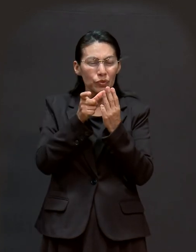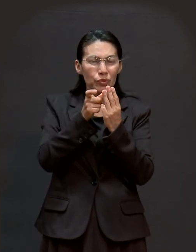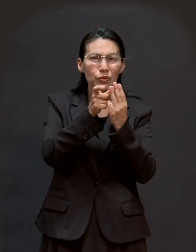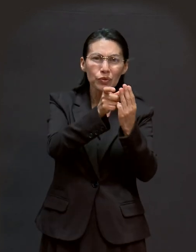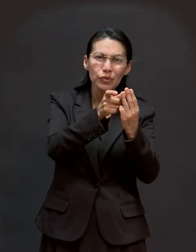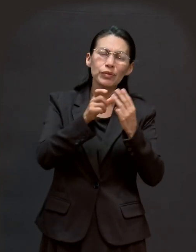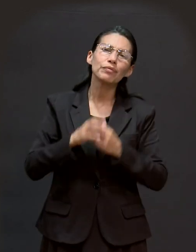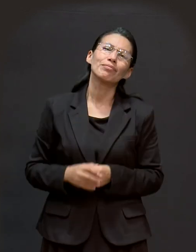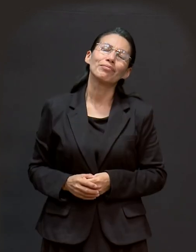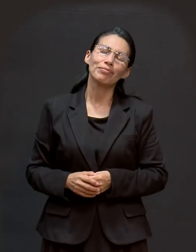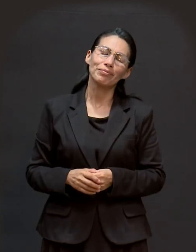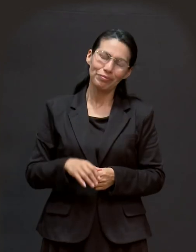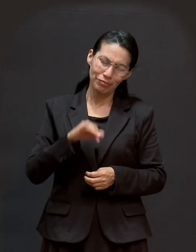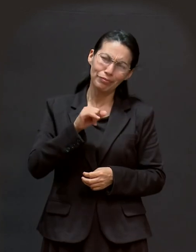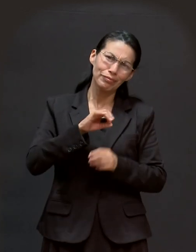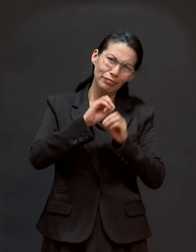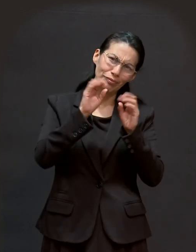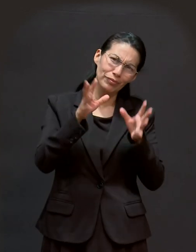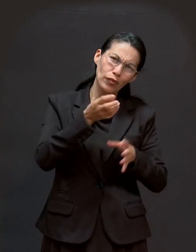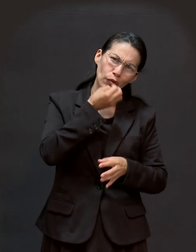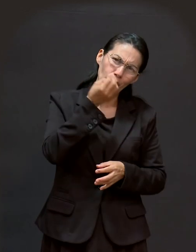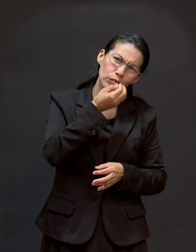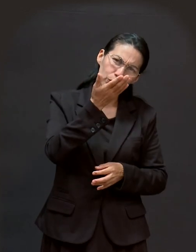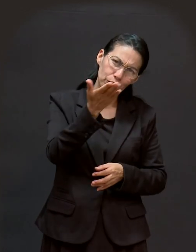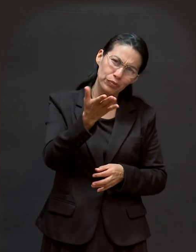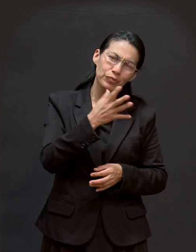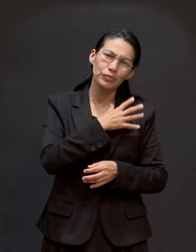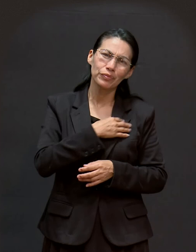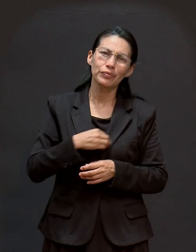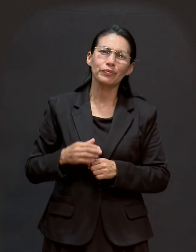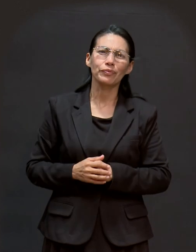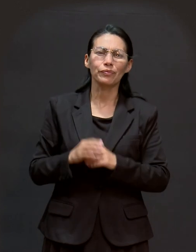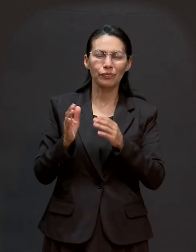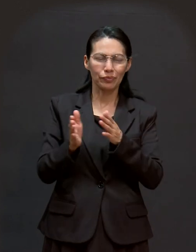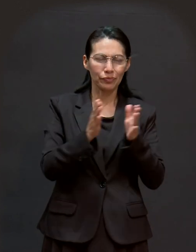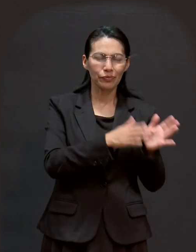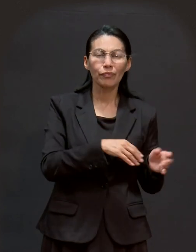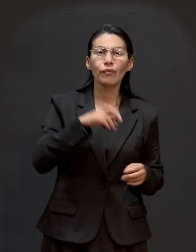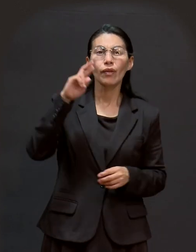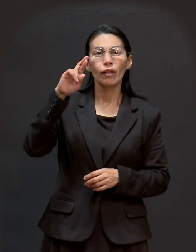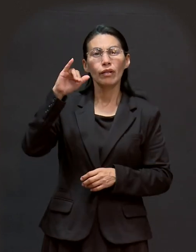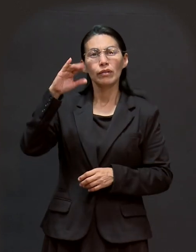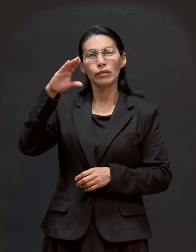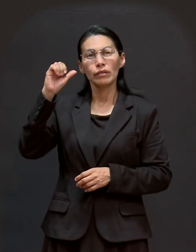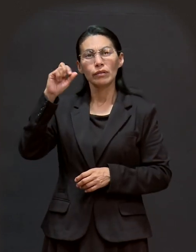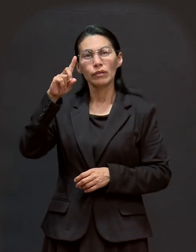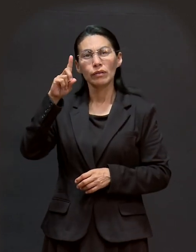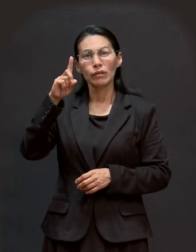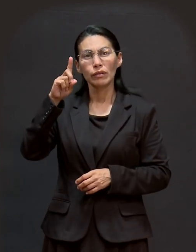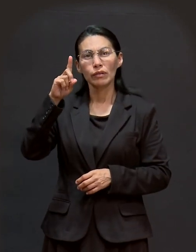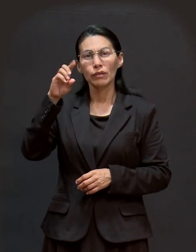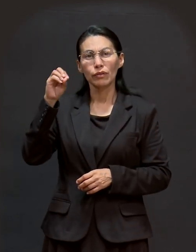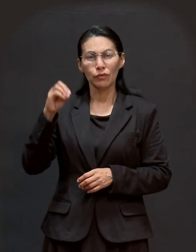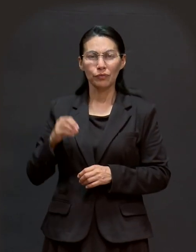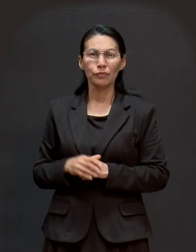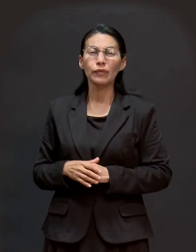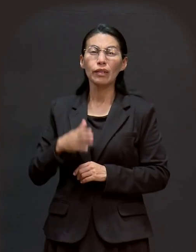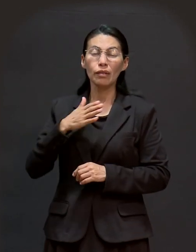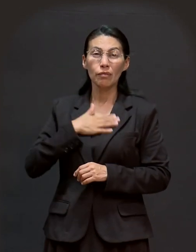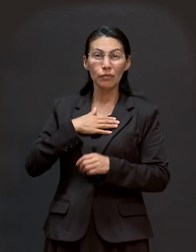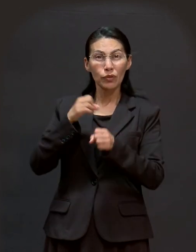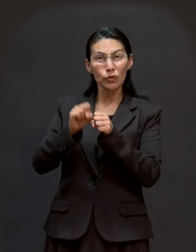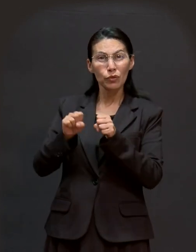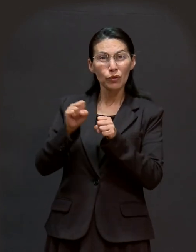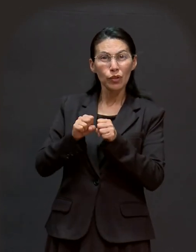orando graciela por tus hijos ricardo 2 gracias a dios porque mi sobrino fue operado de la columna